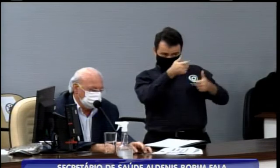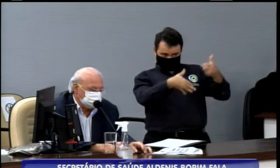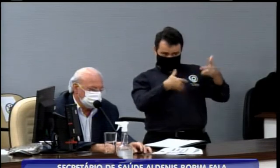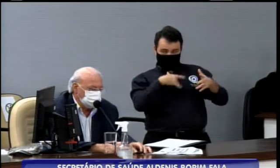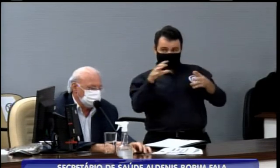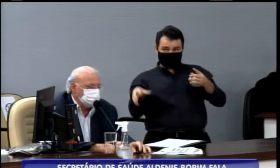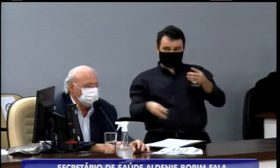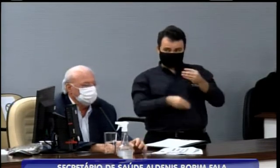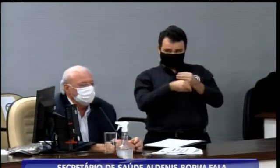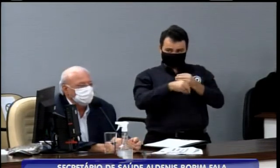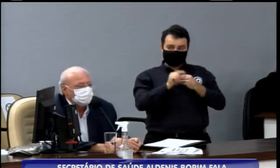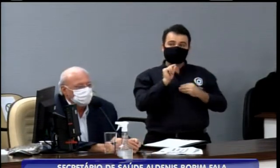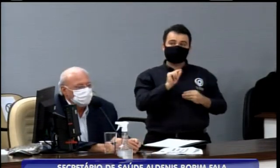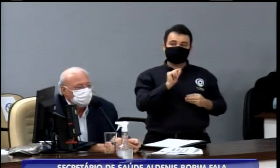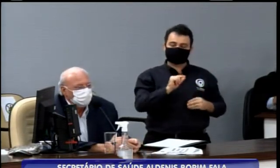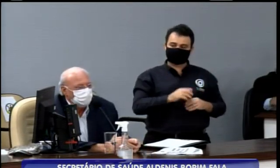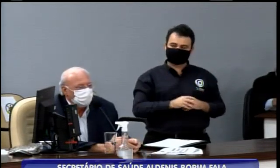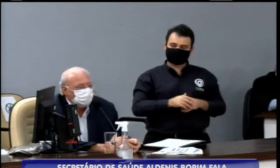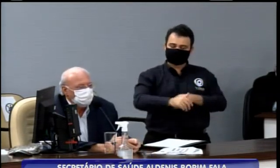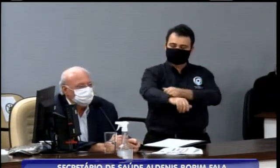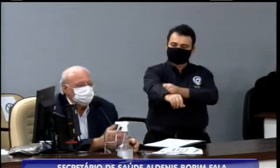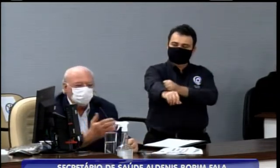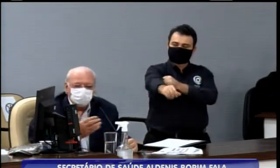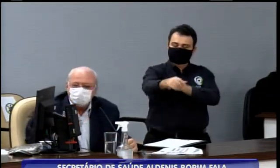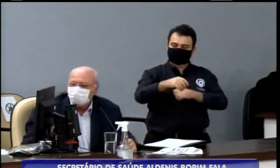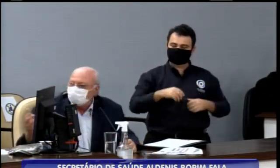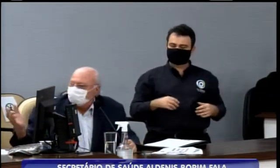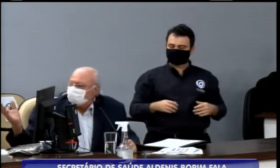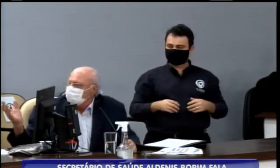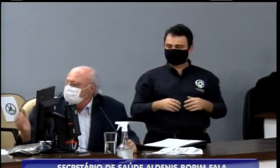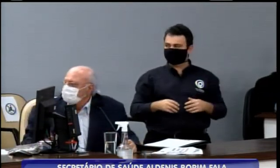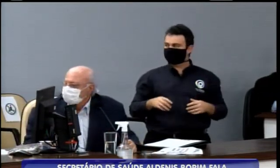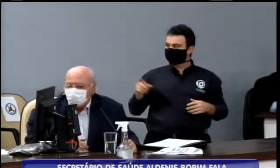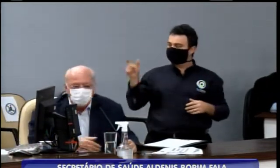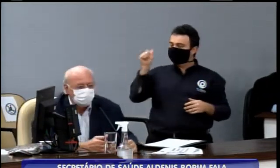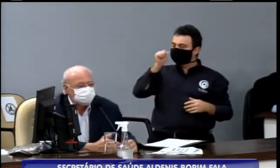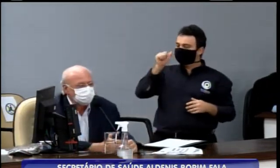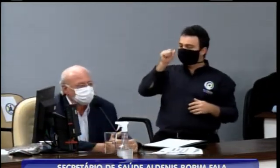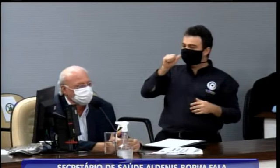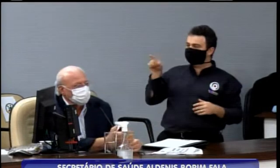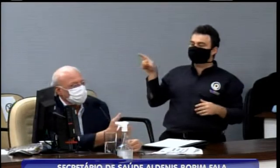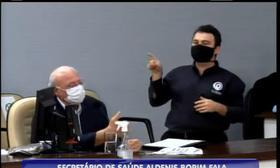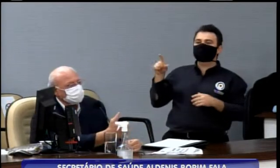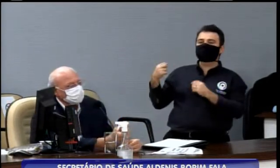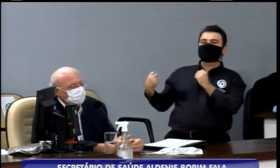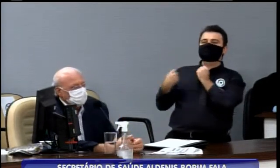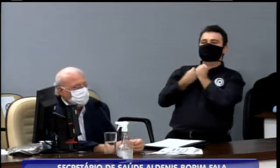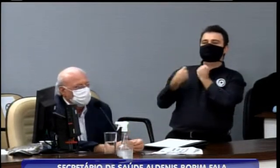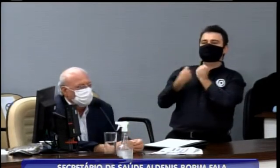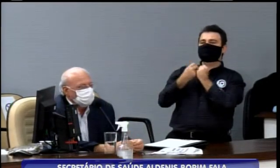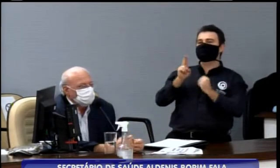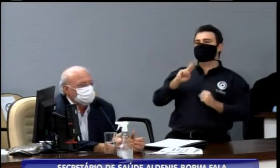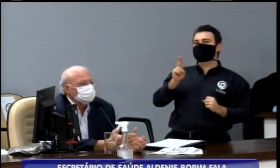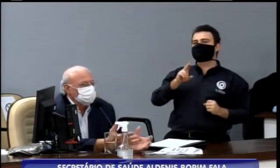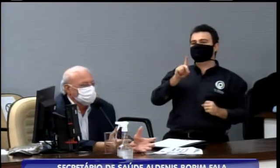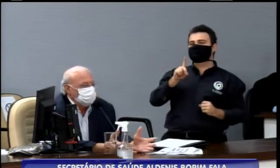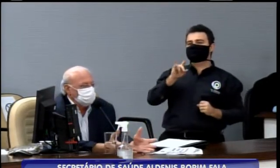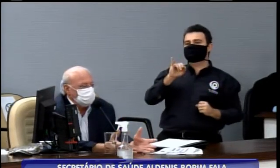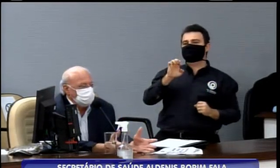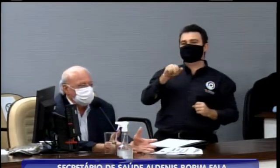e agradecer aqui a Diene, que é assessora